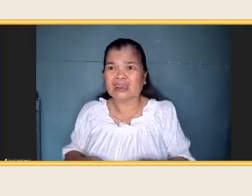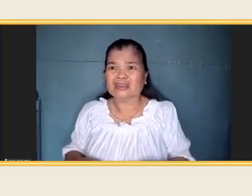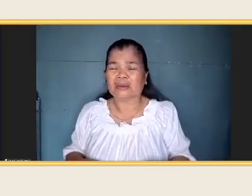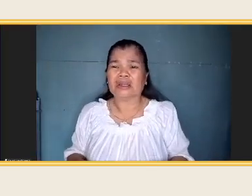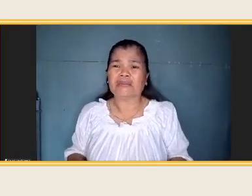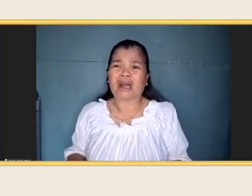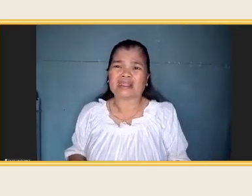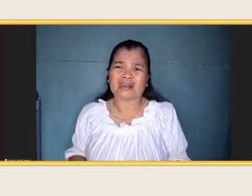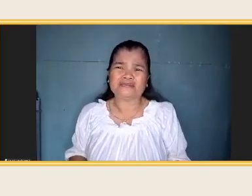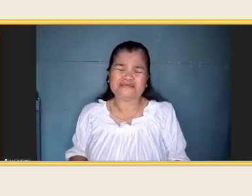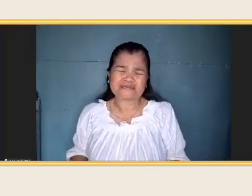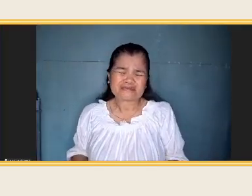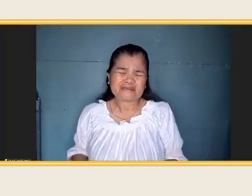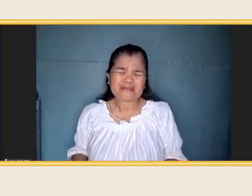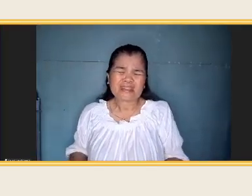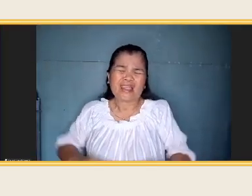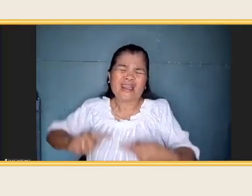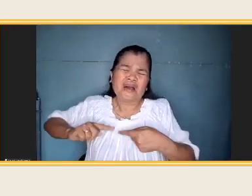emergencies. Sabi ng bata,